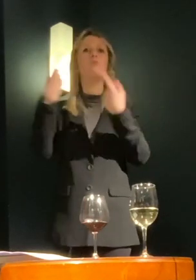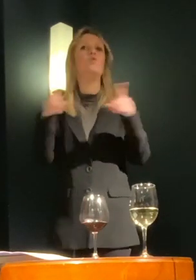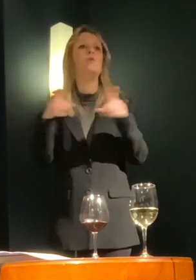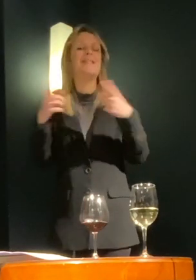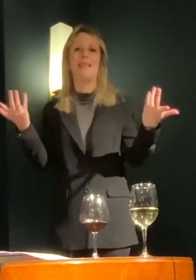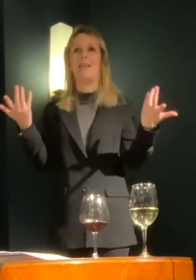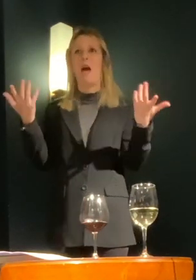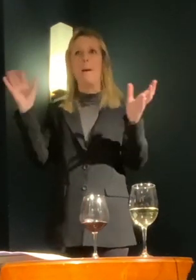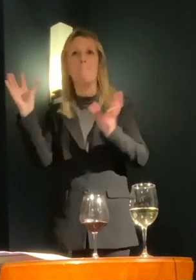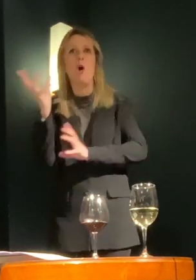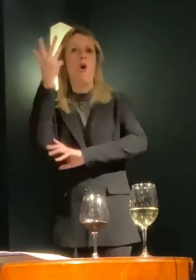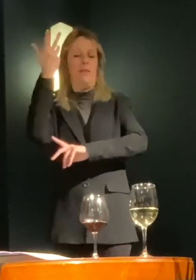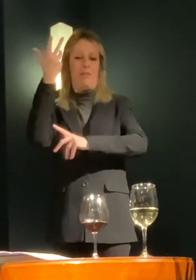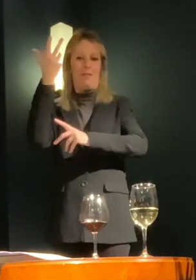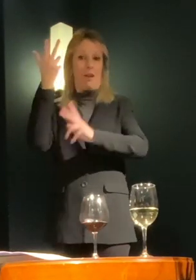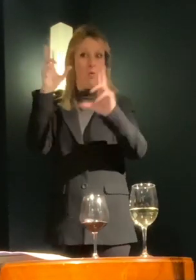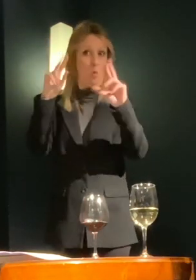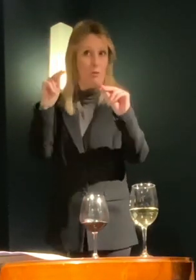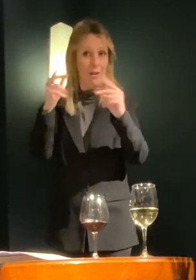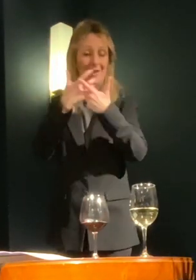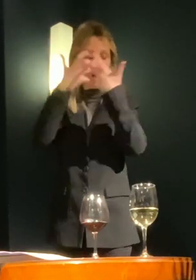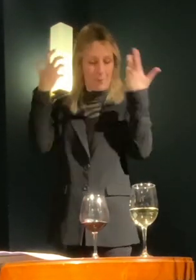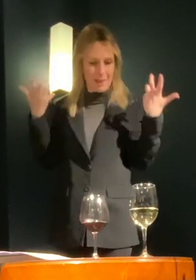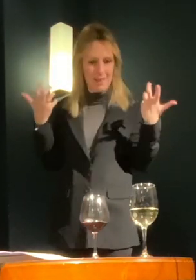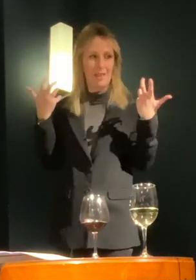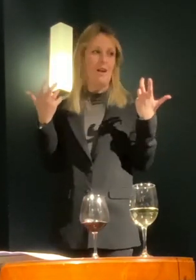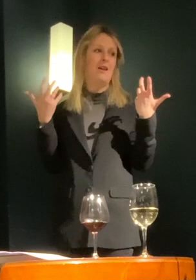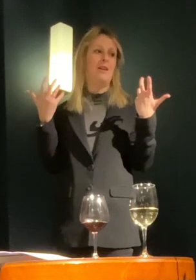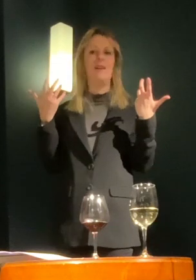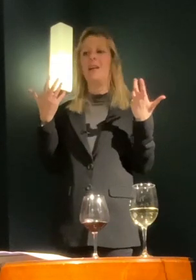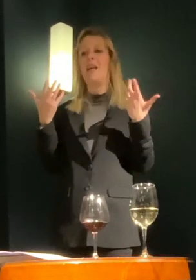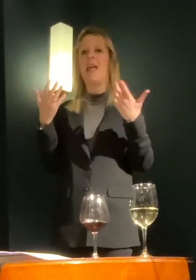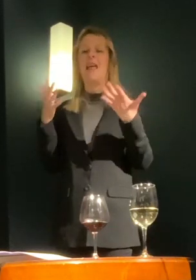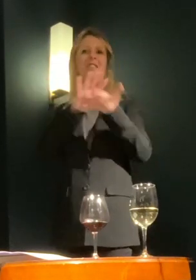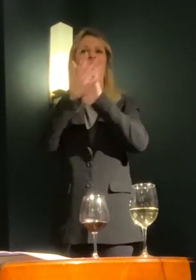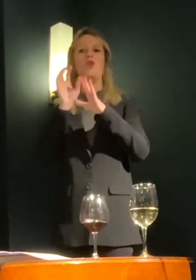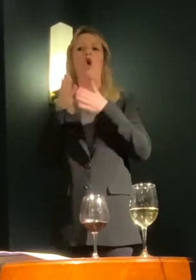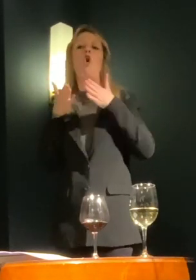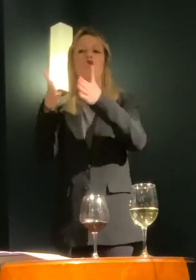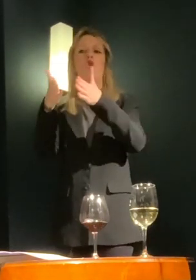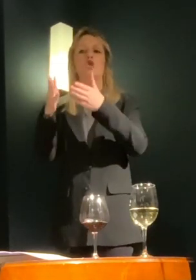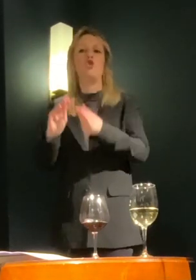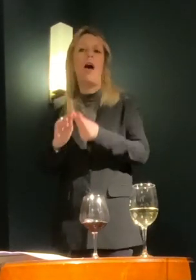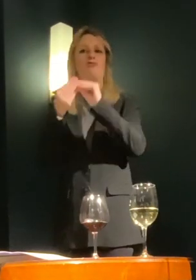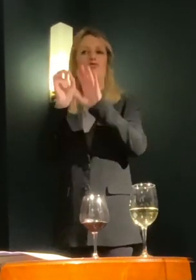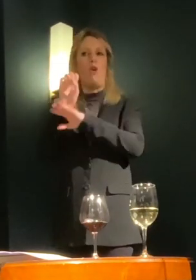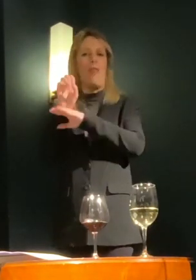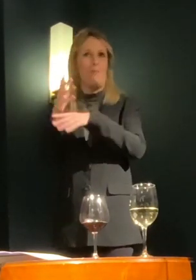rigenerano, arrivano cose nuove, per cui gli ho dovuto fare un po' un corso d'aggiornamento a Valerio e pian piano in